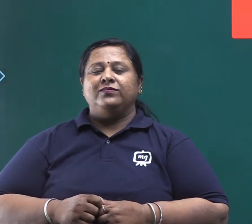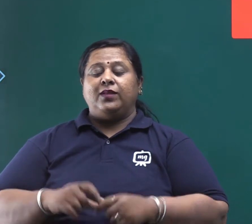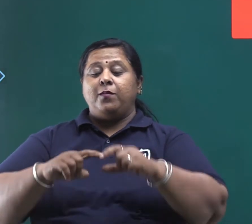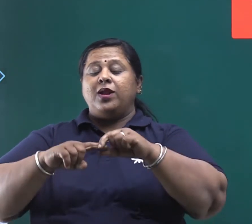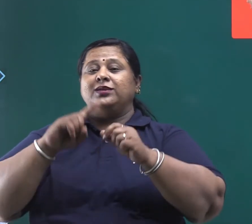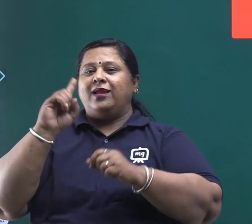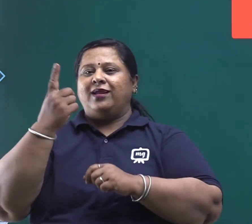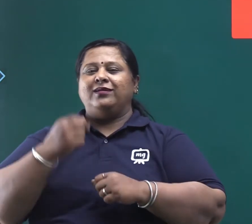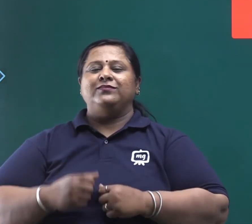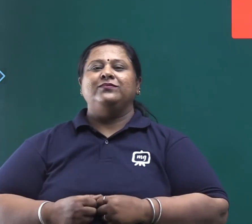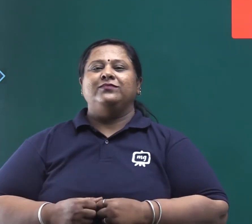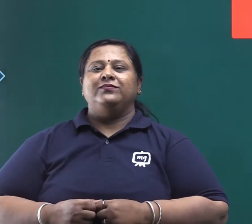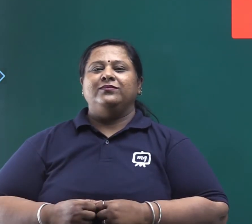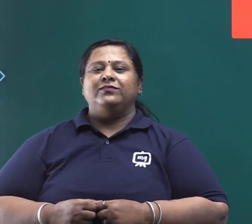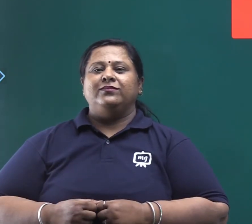प्रश्न 1,